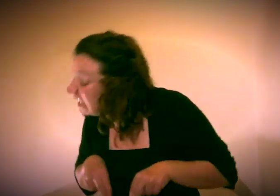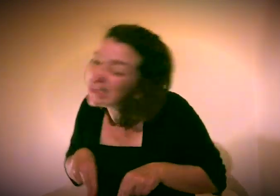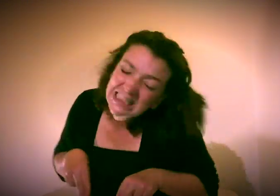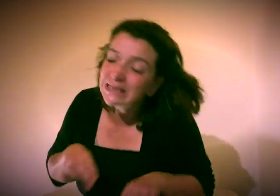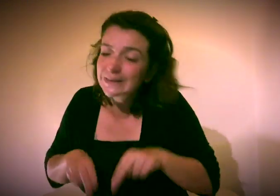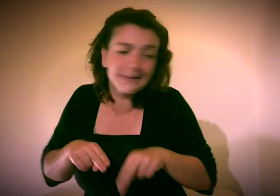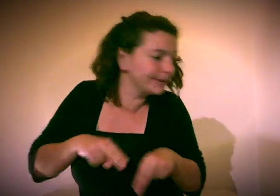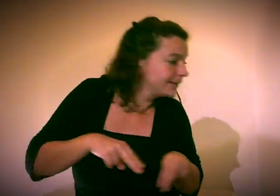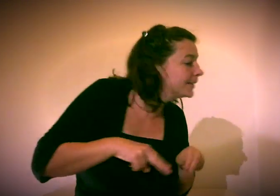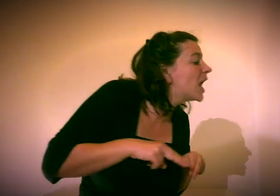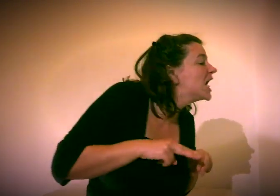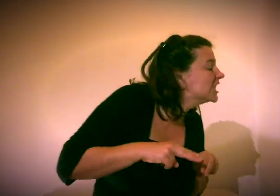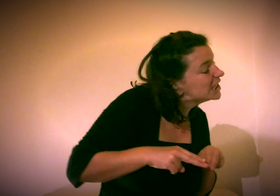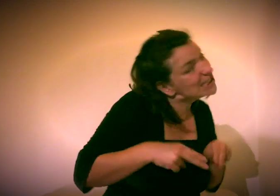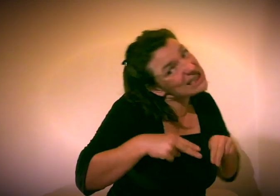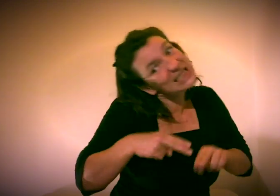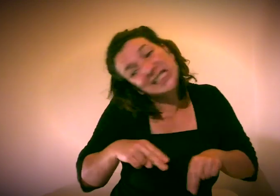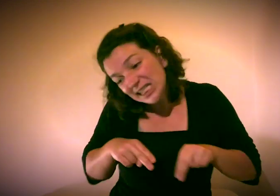s'élevèrent, réchauffant la petite fille.